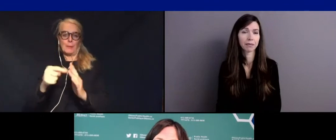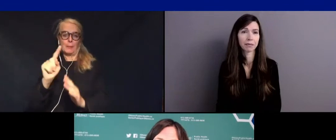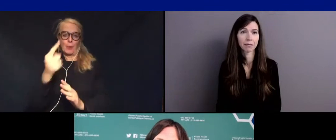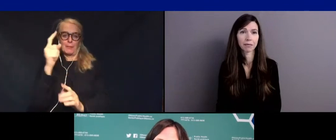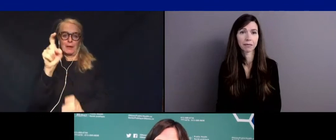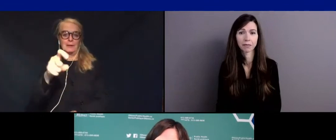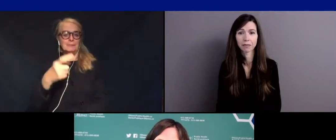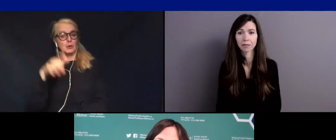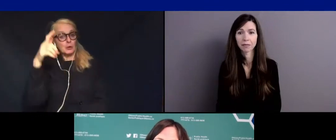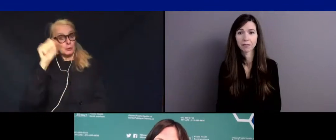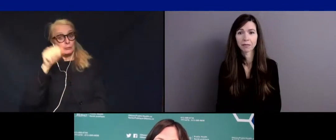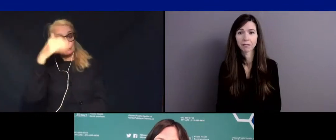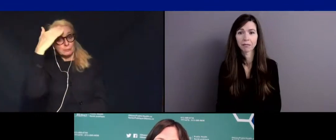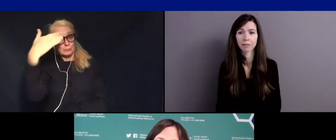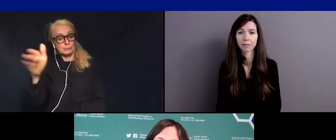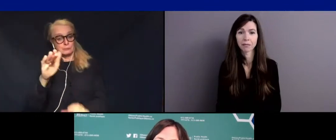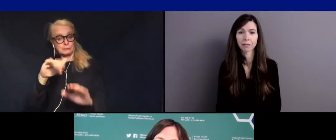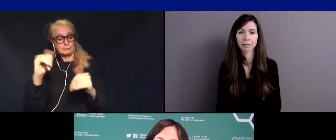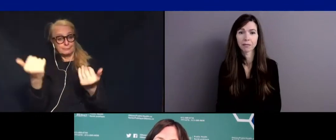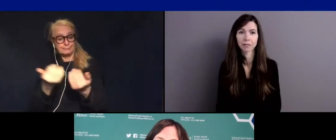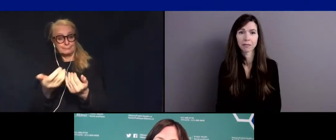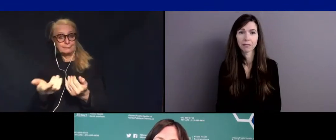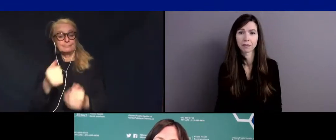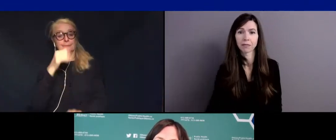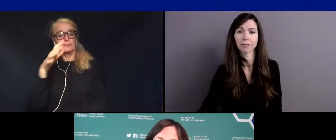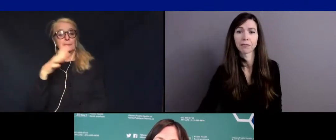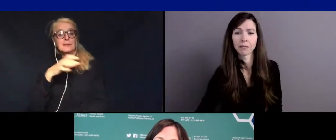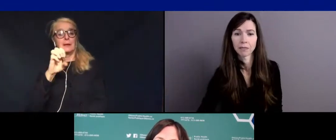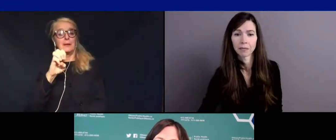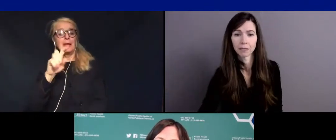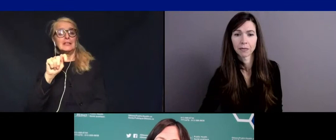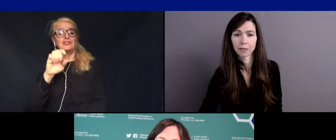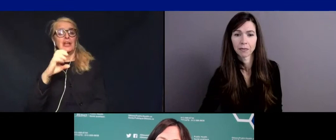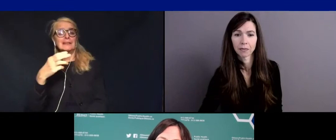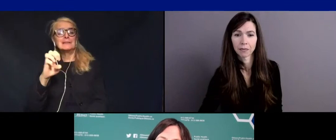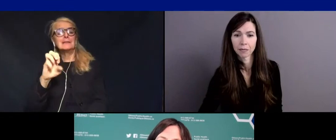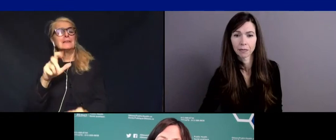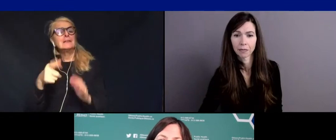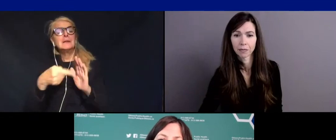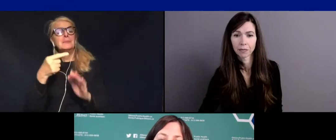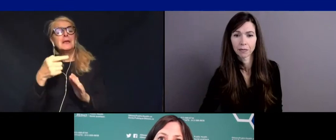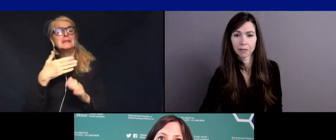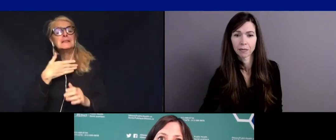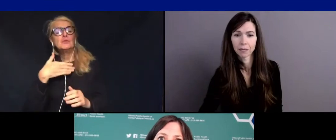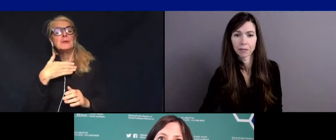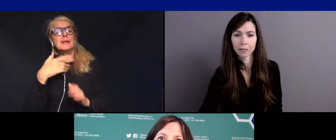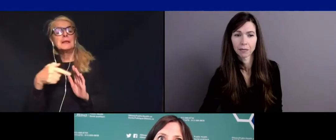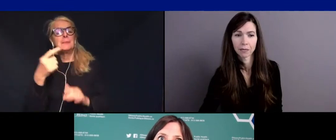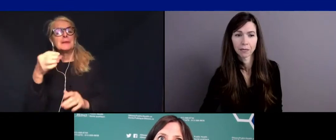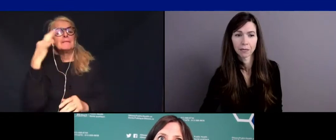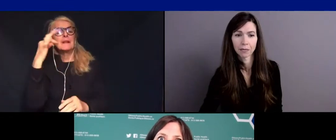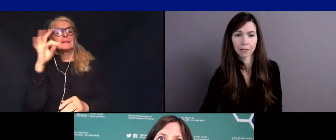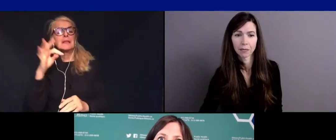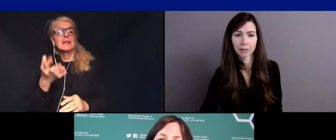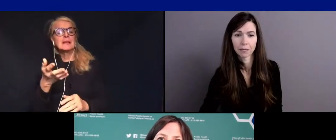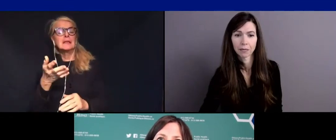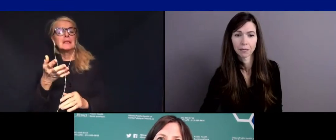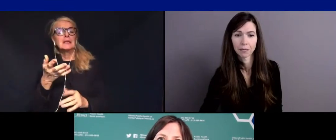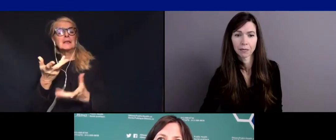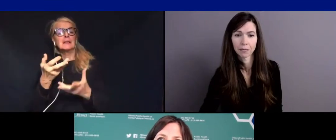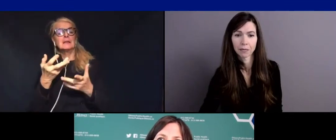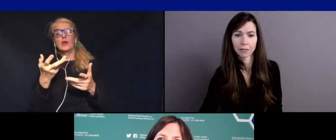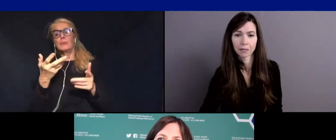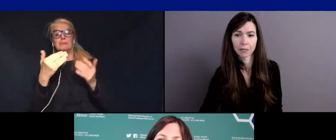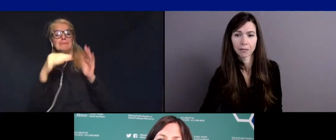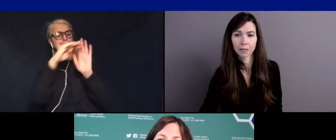Oui, bonjour à tous. Madame Etches, si vous pouvez répéter, s'il vous plaît, en français, les